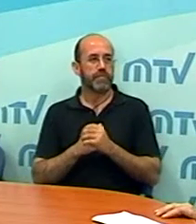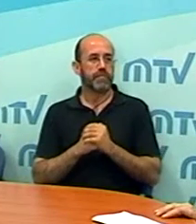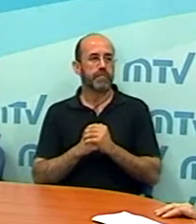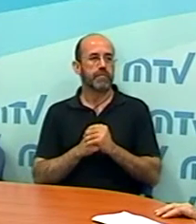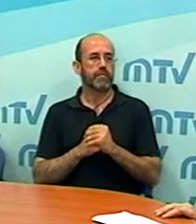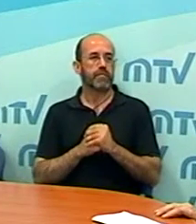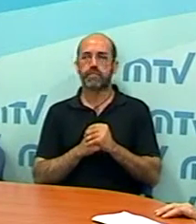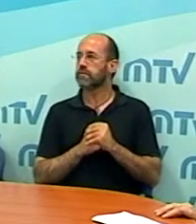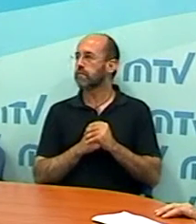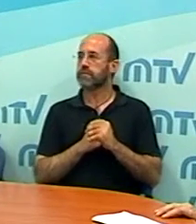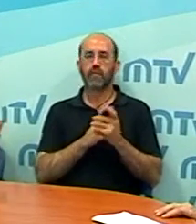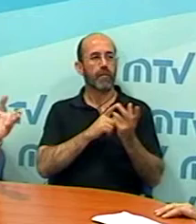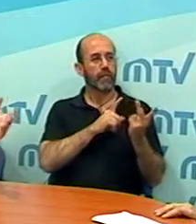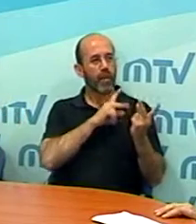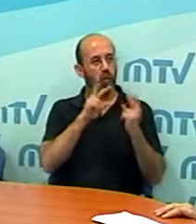Cuando hablen,